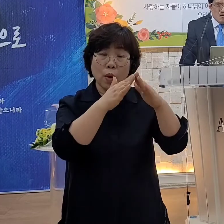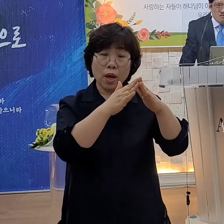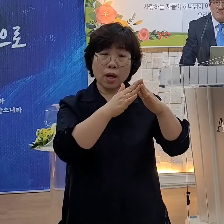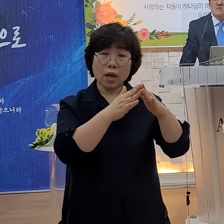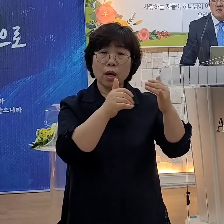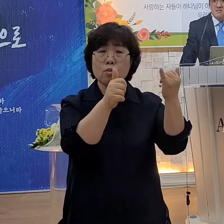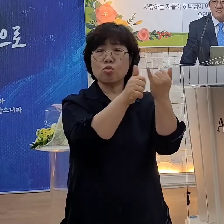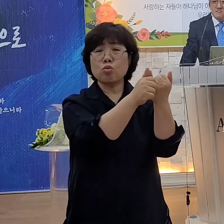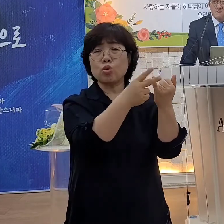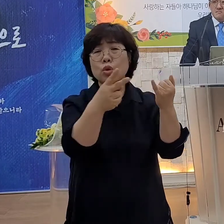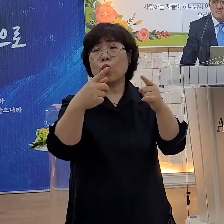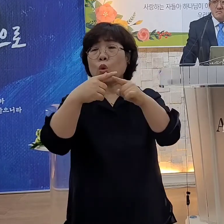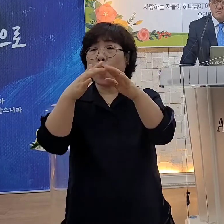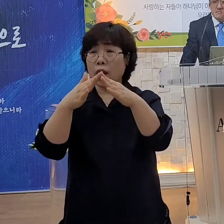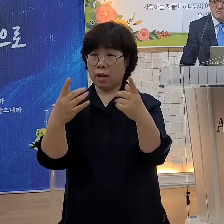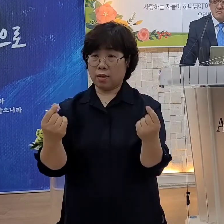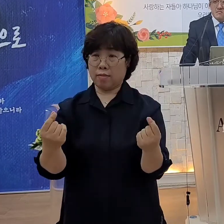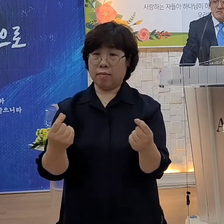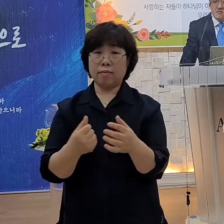부부가 교회입니다.